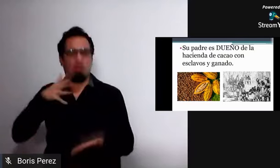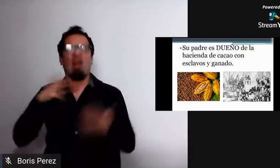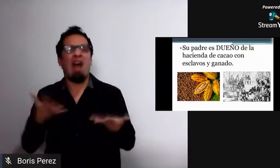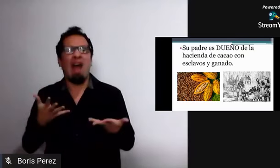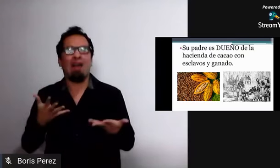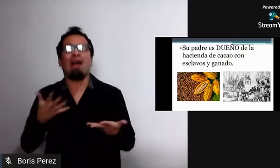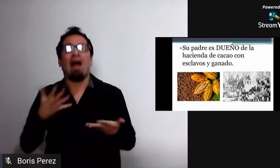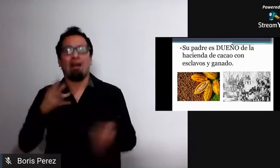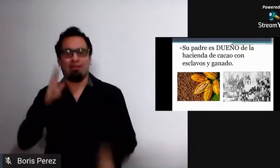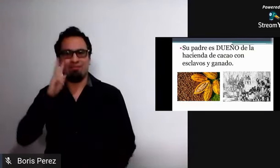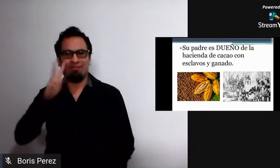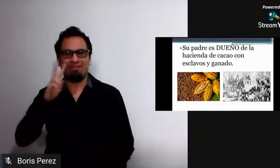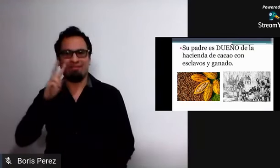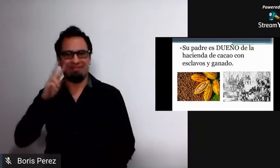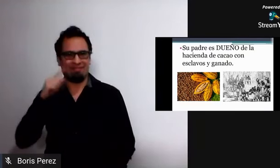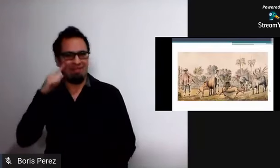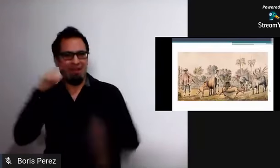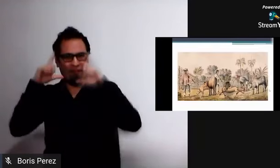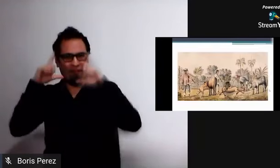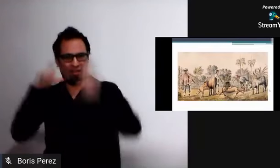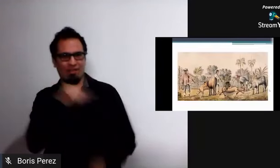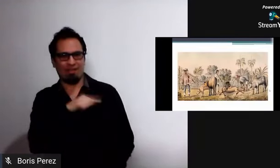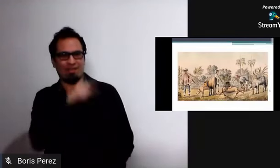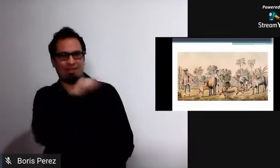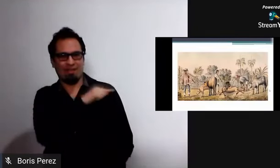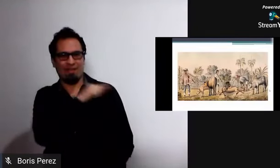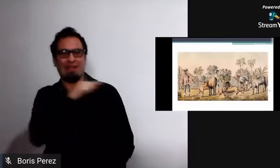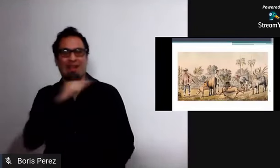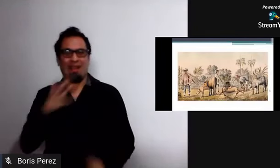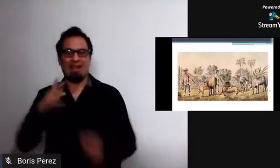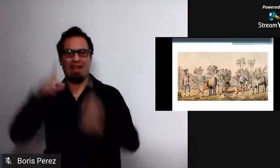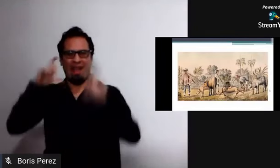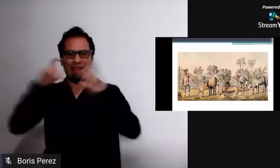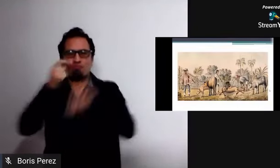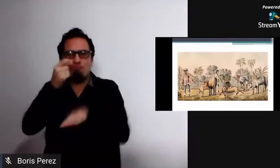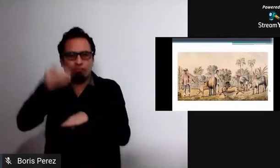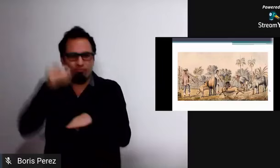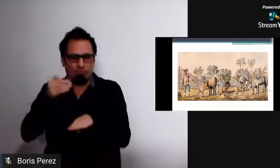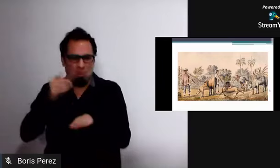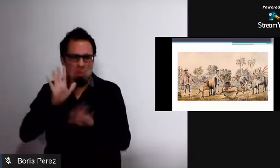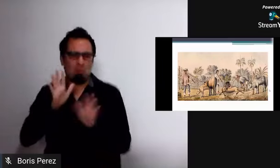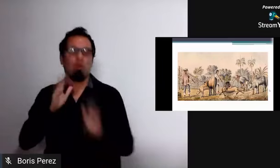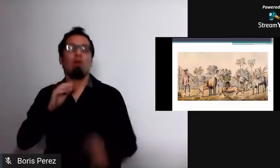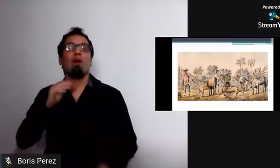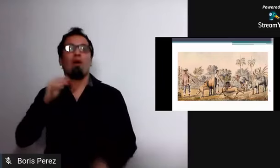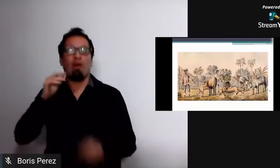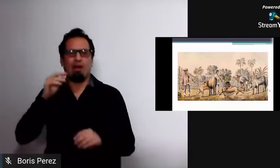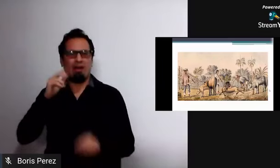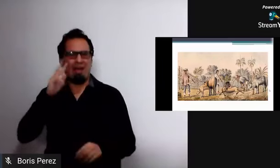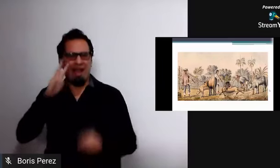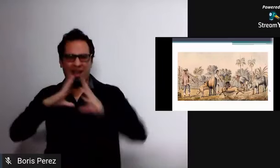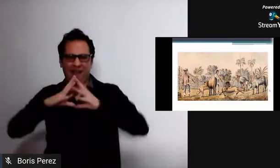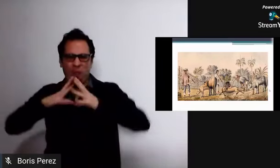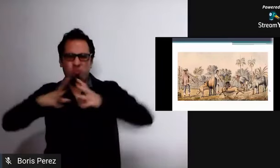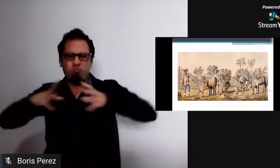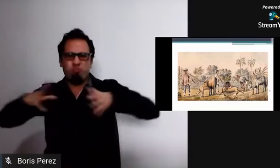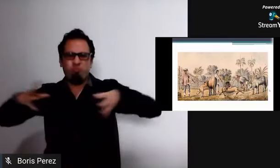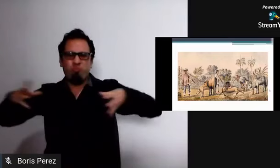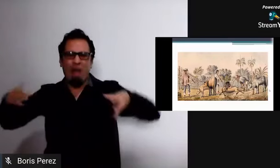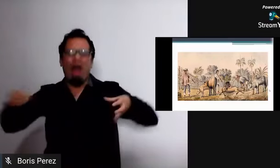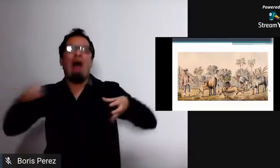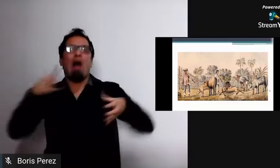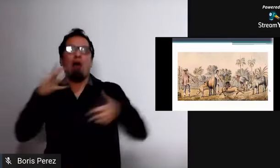criollo. No era una persona de escasos recursos, al parecer su familia por su